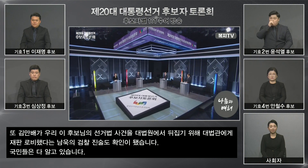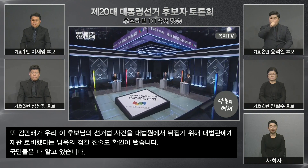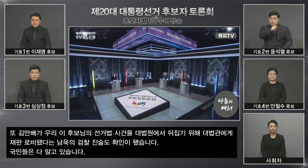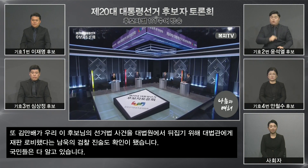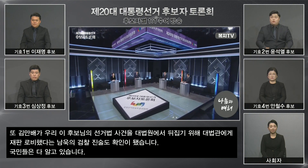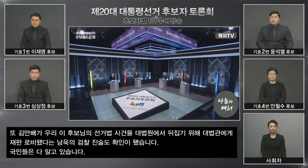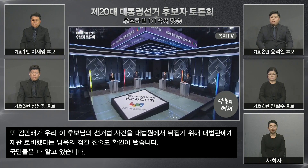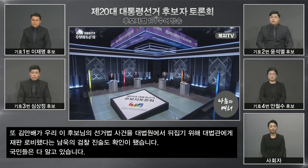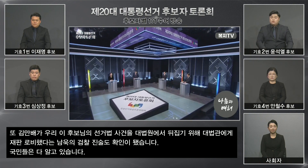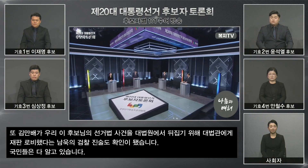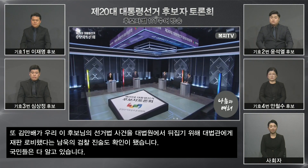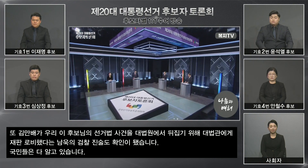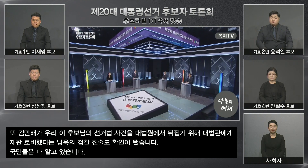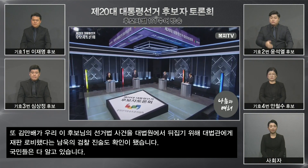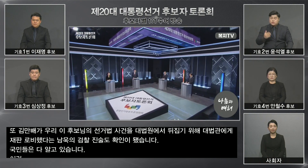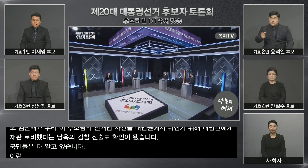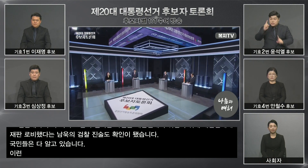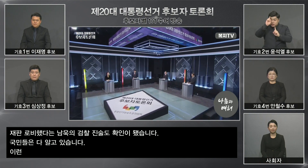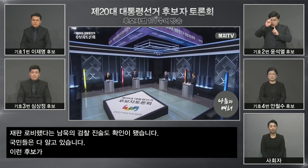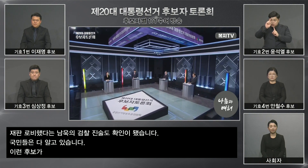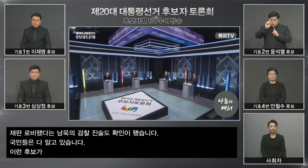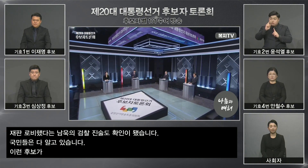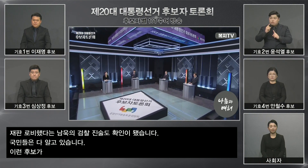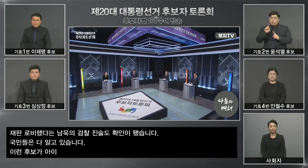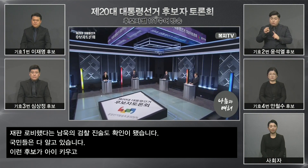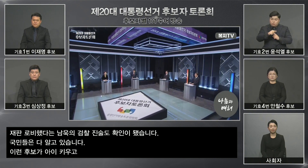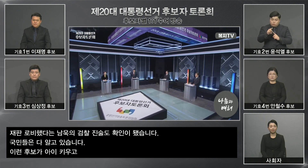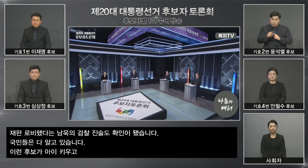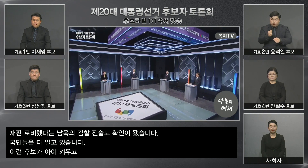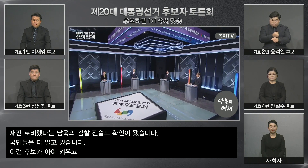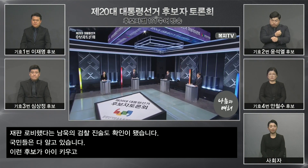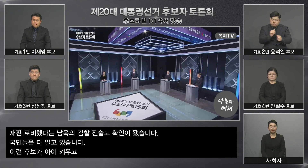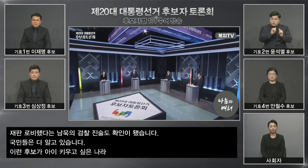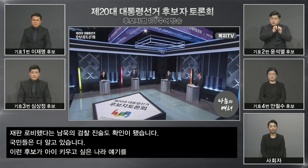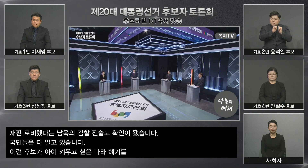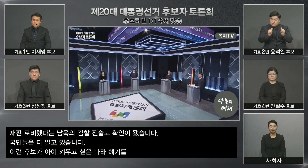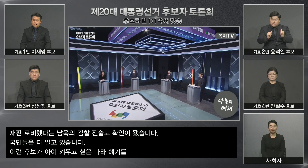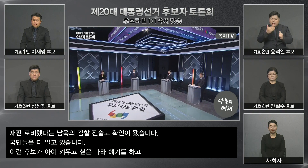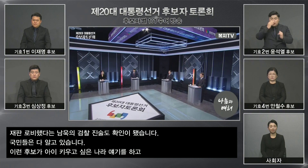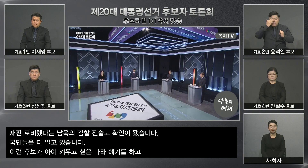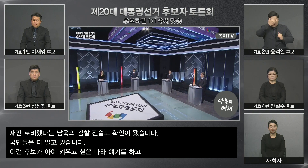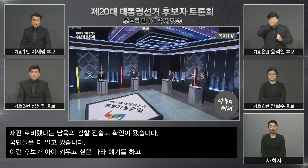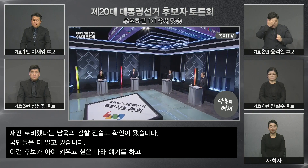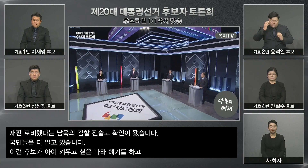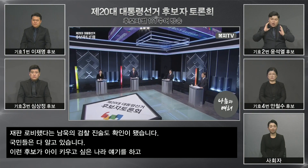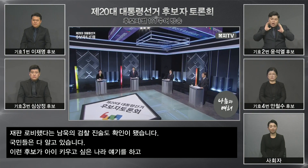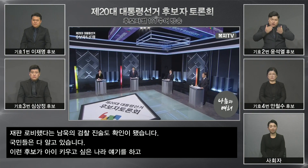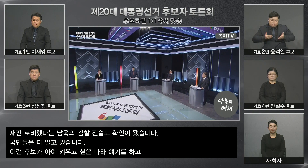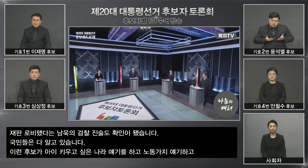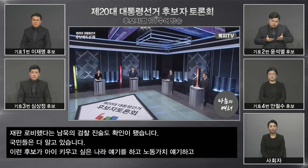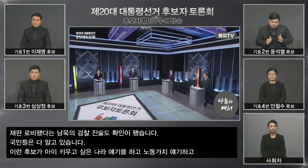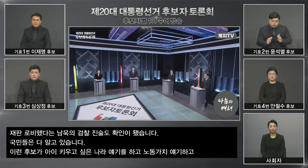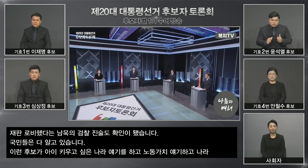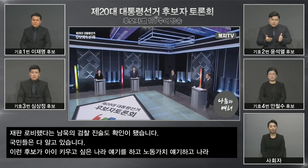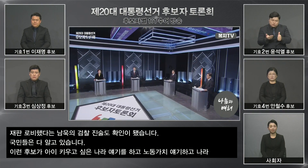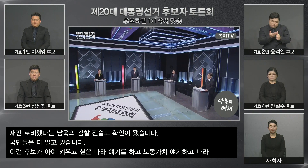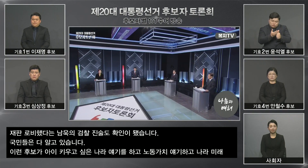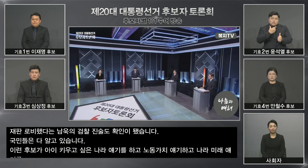아이 키우고 싶은 나라 얘기를 하고 노동가치 얘기하고 나라 미래 얘기를 한다는